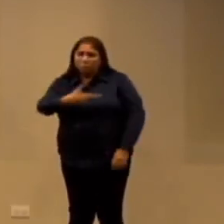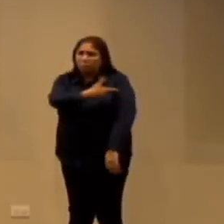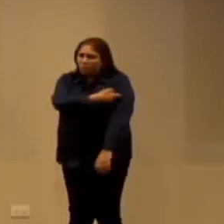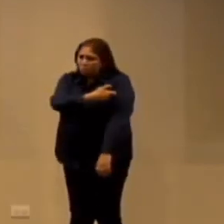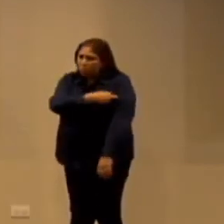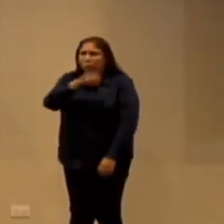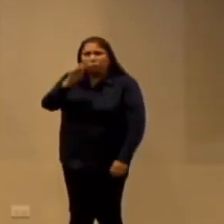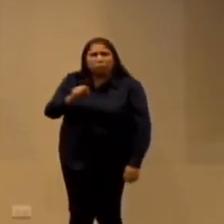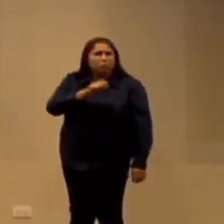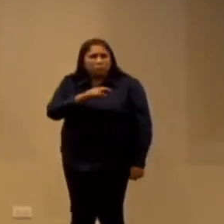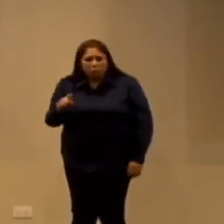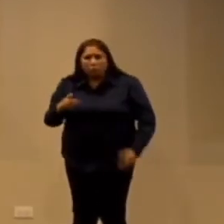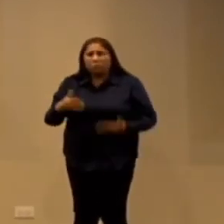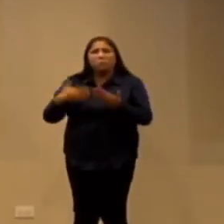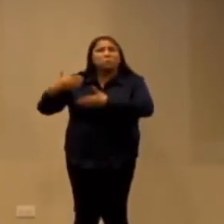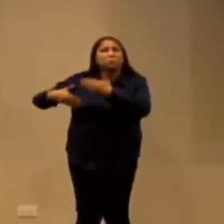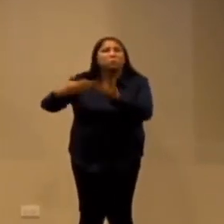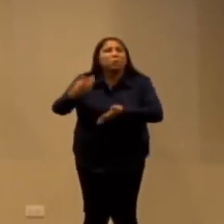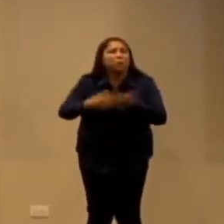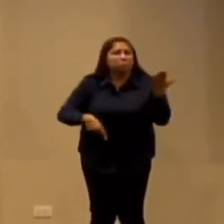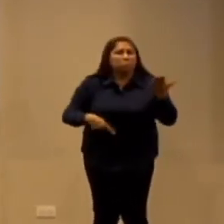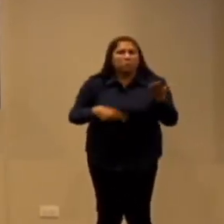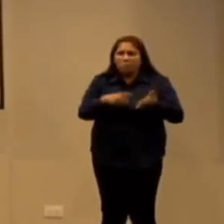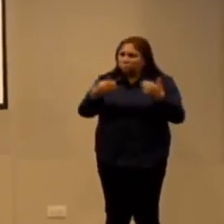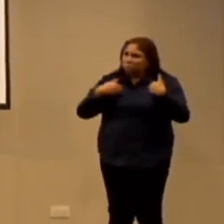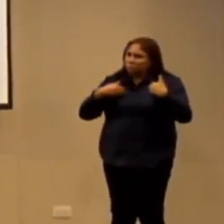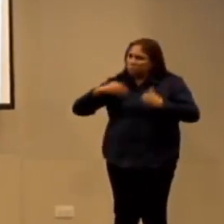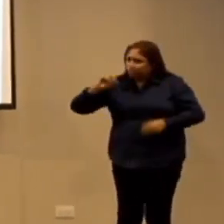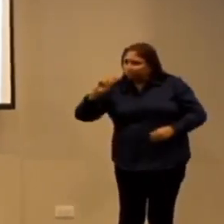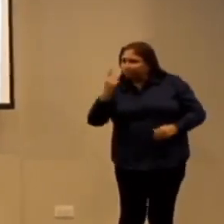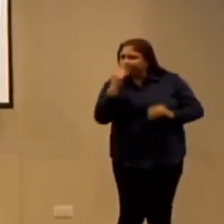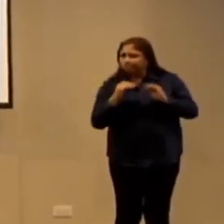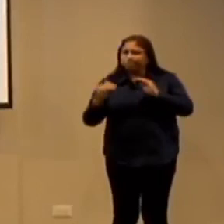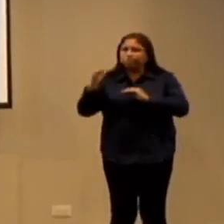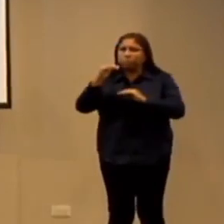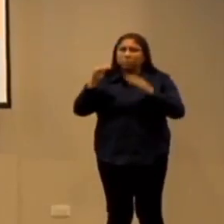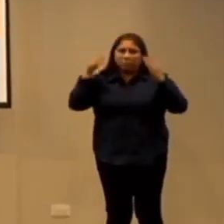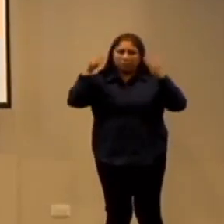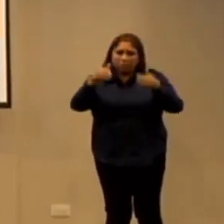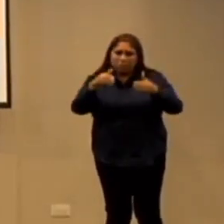están vacunando, están haciendo qué, no están haciendo qué? Ellos tienen que ser los priorizados.